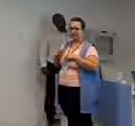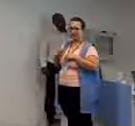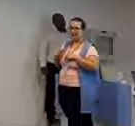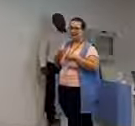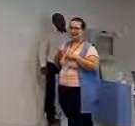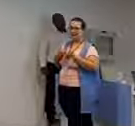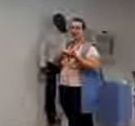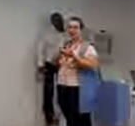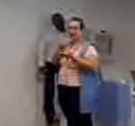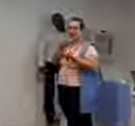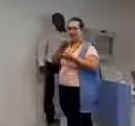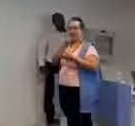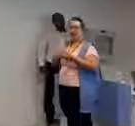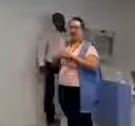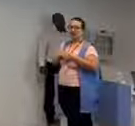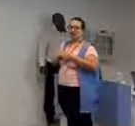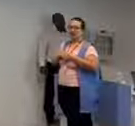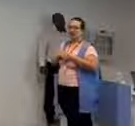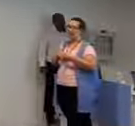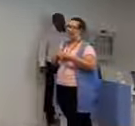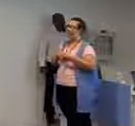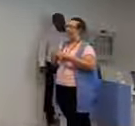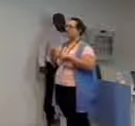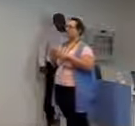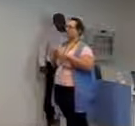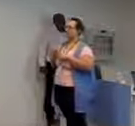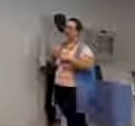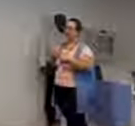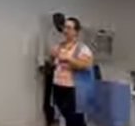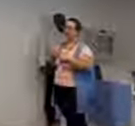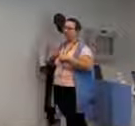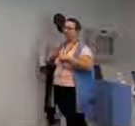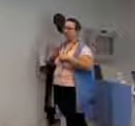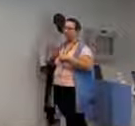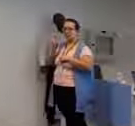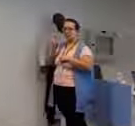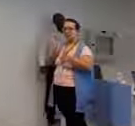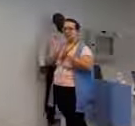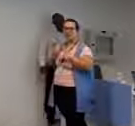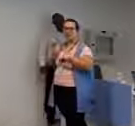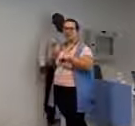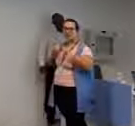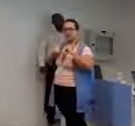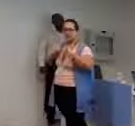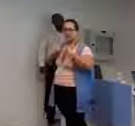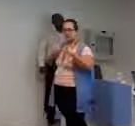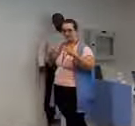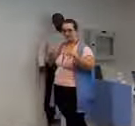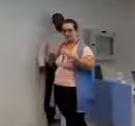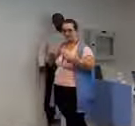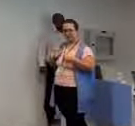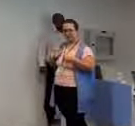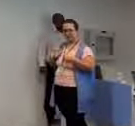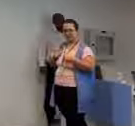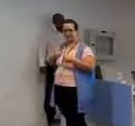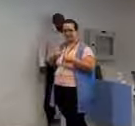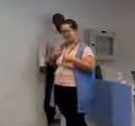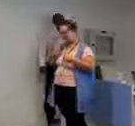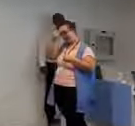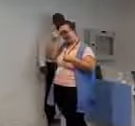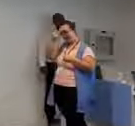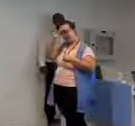blank lá no console. Mas será que aquele blank, considerando tudo que vai acontecer com o material, ele é fidedigno, ele